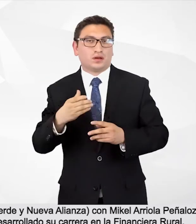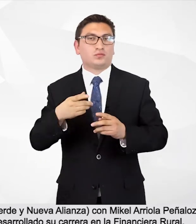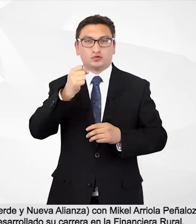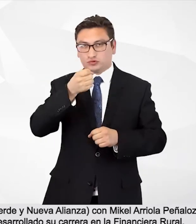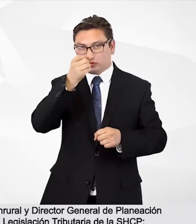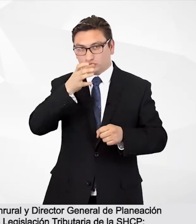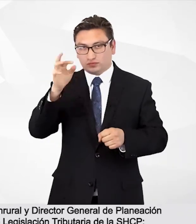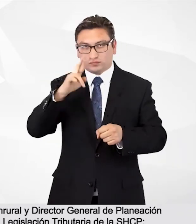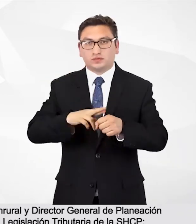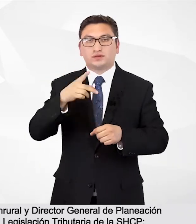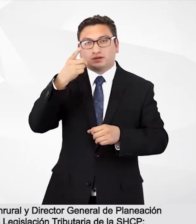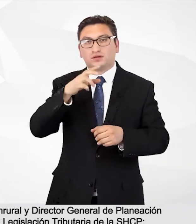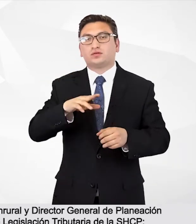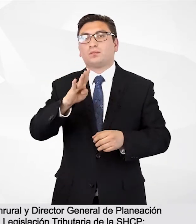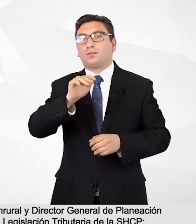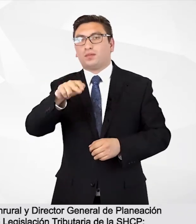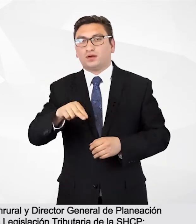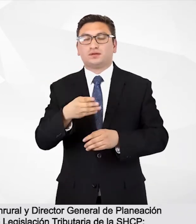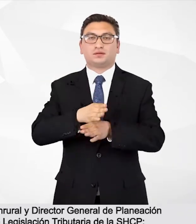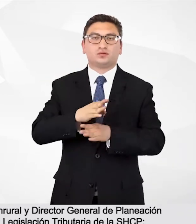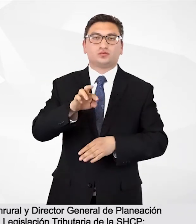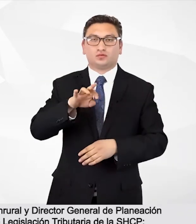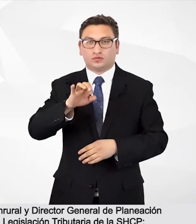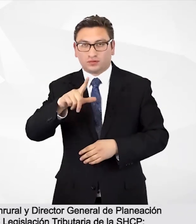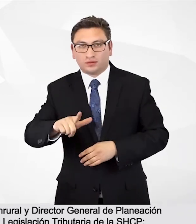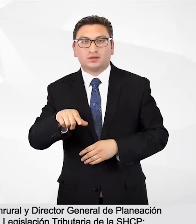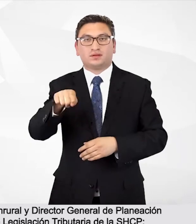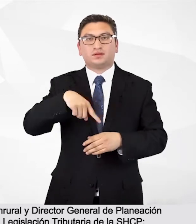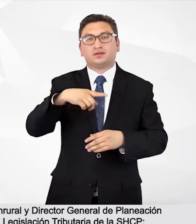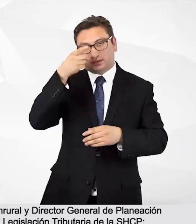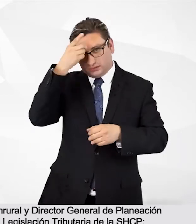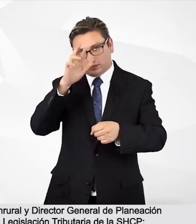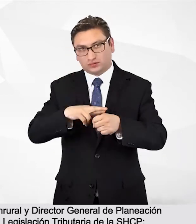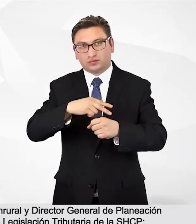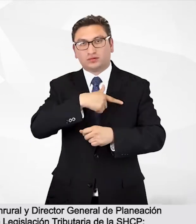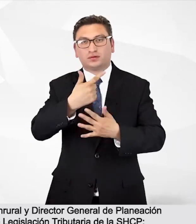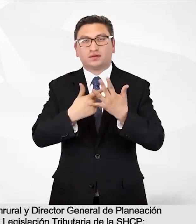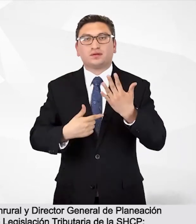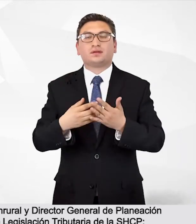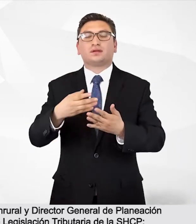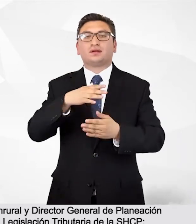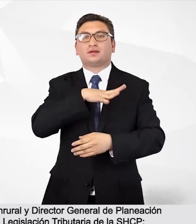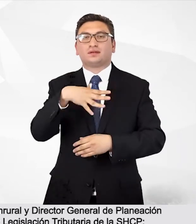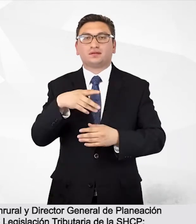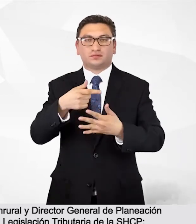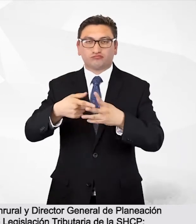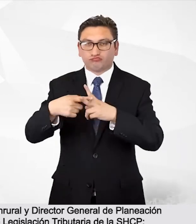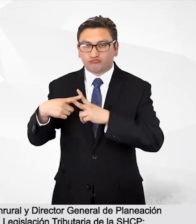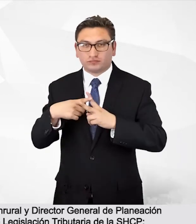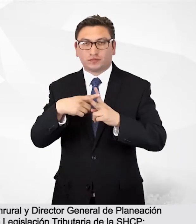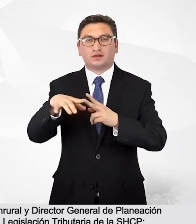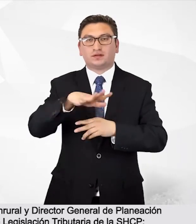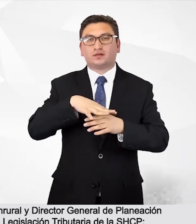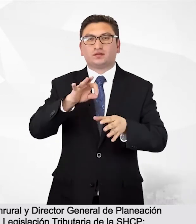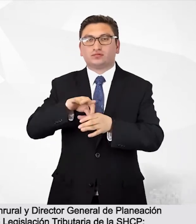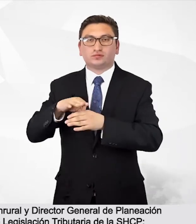rural como subdirector corporativo de BAN Rural y director general de planeación e ingresos y jefe de la unidad. de